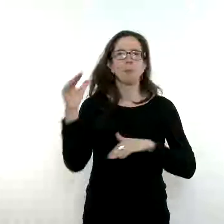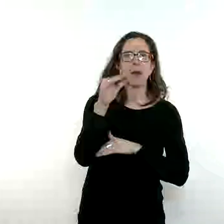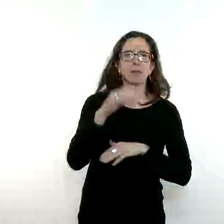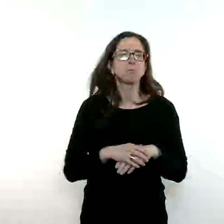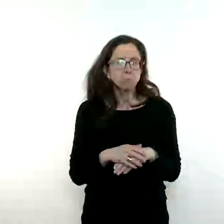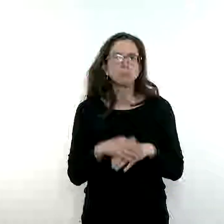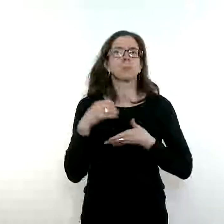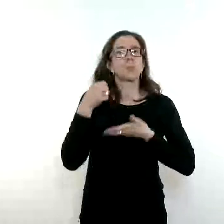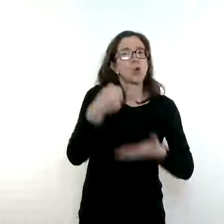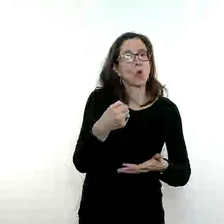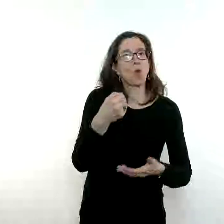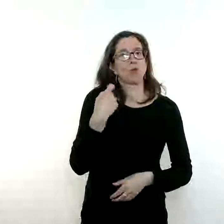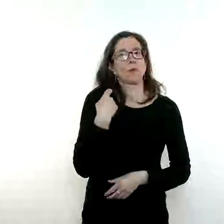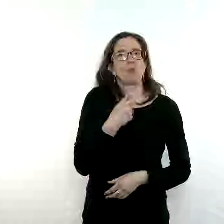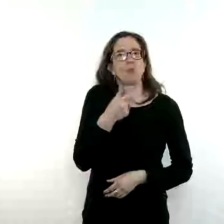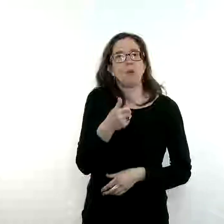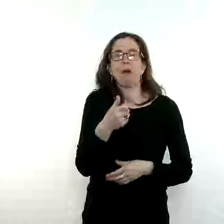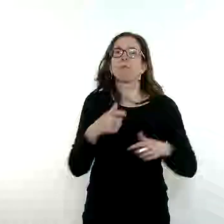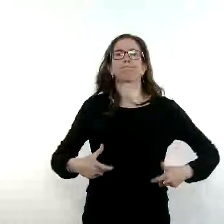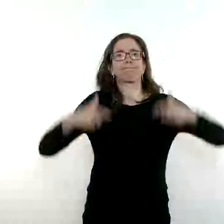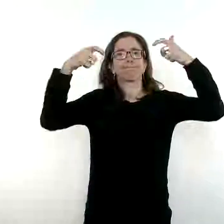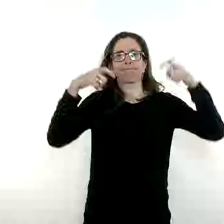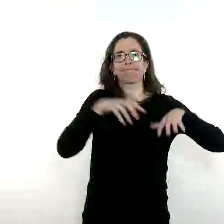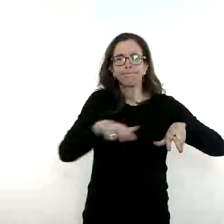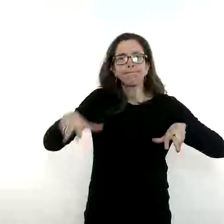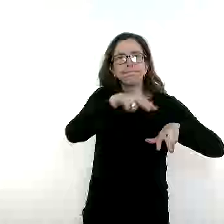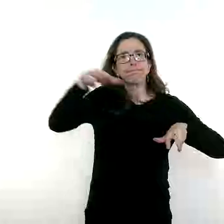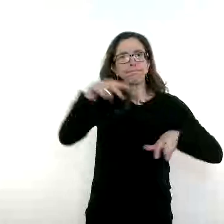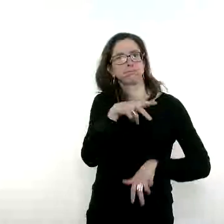lot numéro 1 de la copropriété située au 25 rue Adam de Craponne.